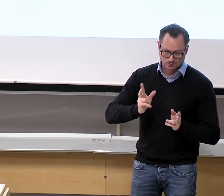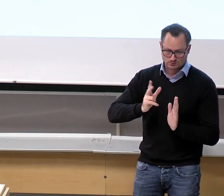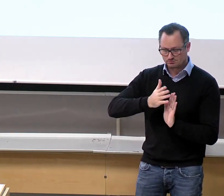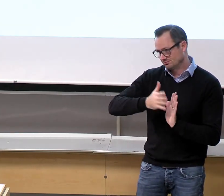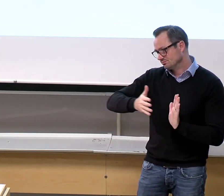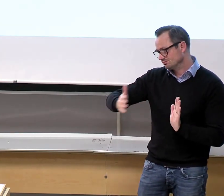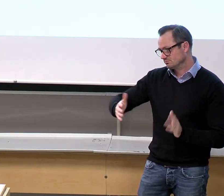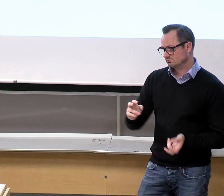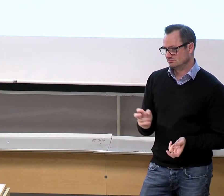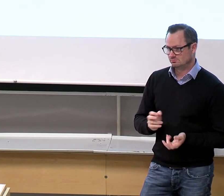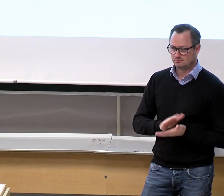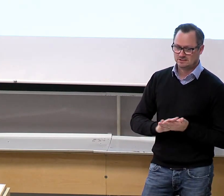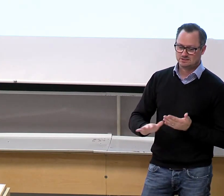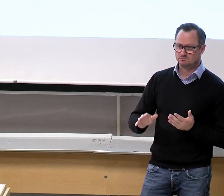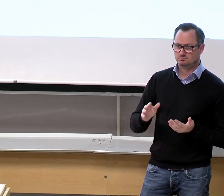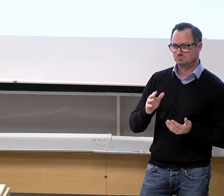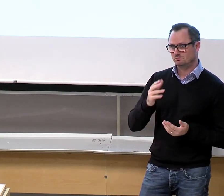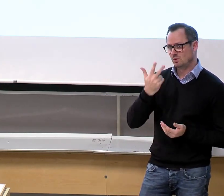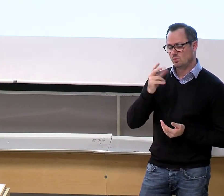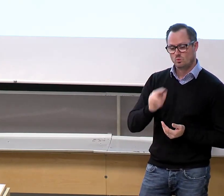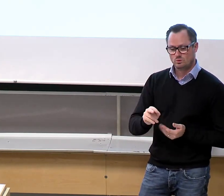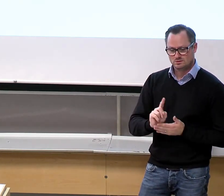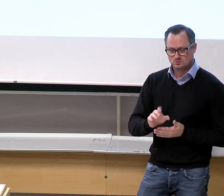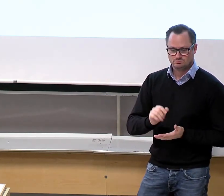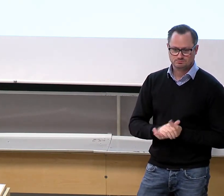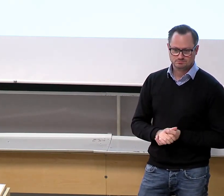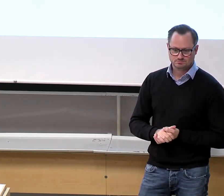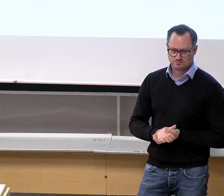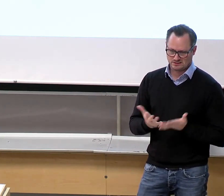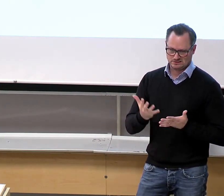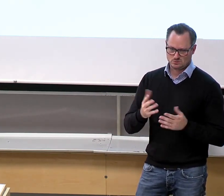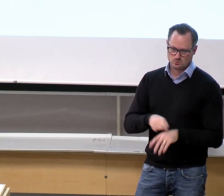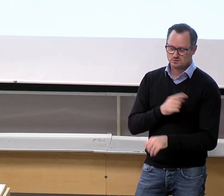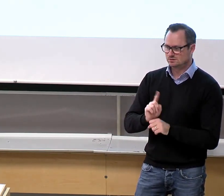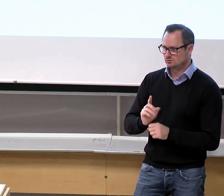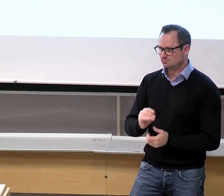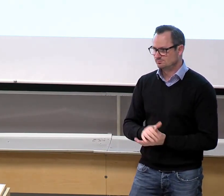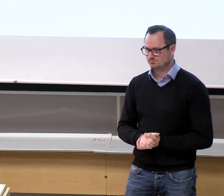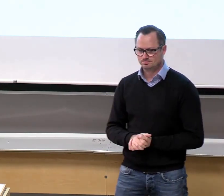ibland halvtid, ibland heltid. Jag har varit föräldraledig emellan, så det har tagit mig 8 år. Så det är ganska lång